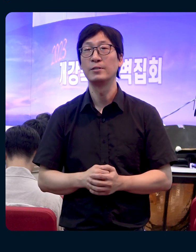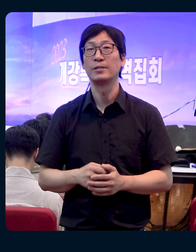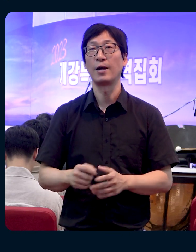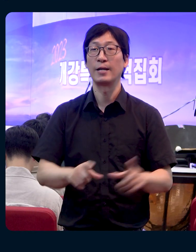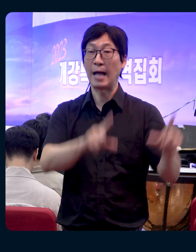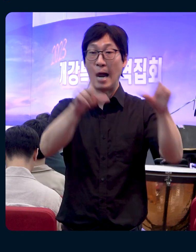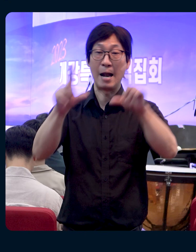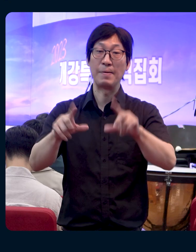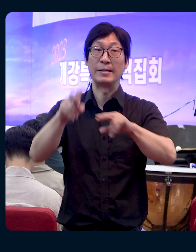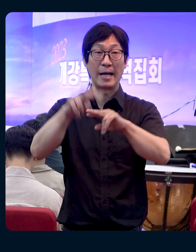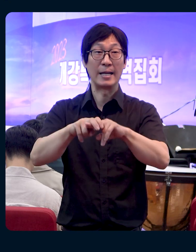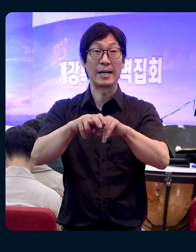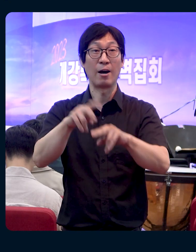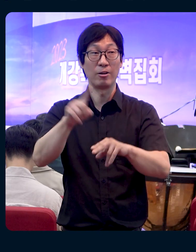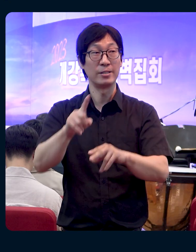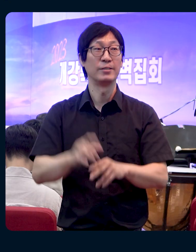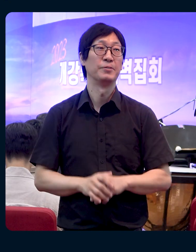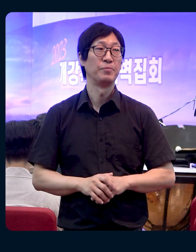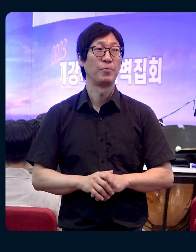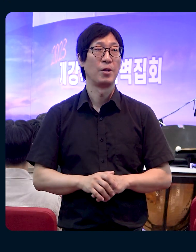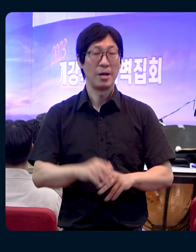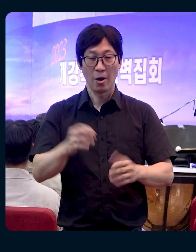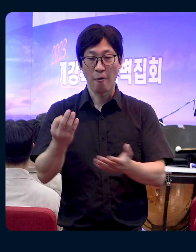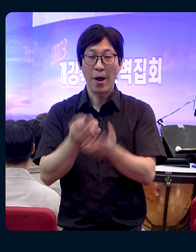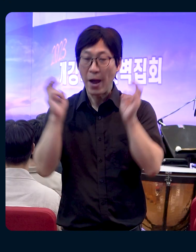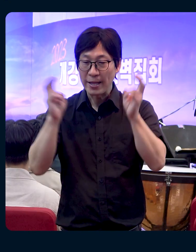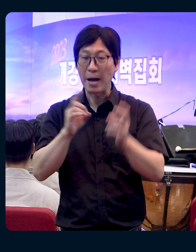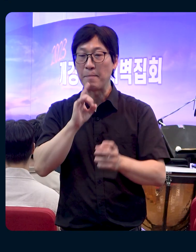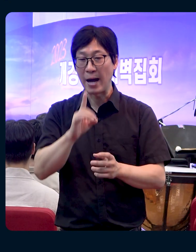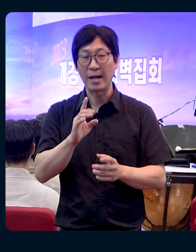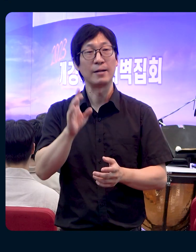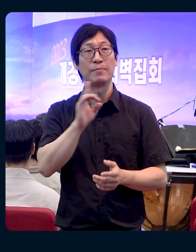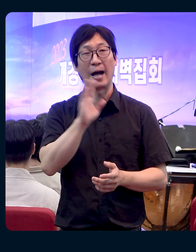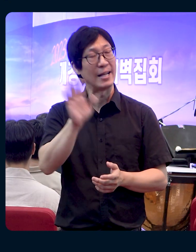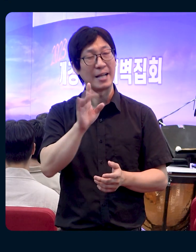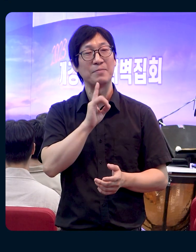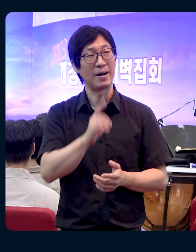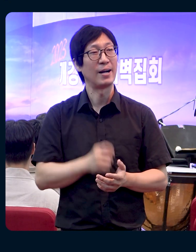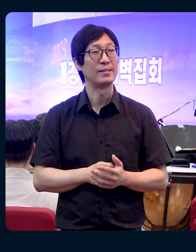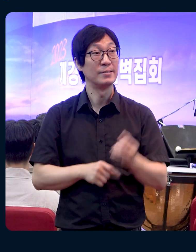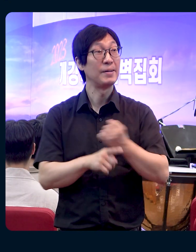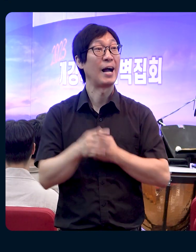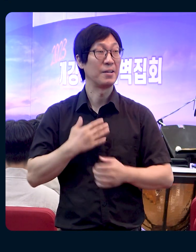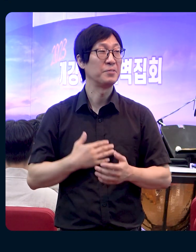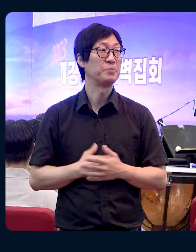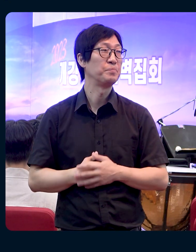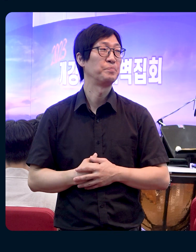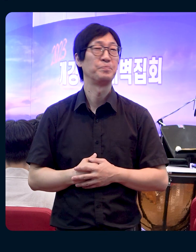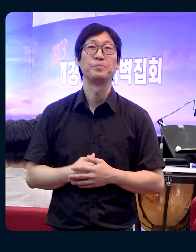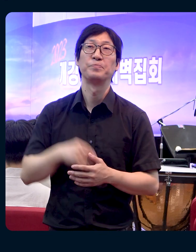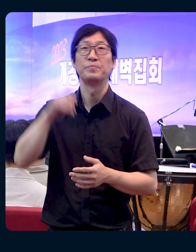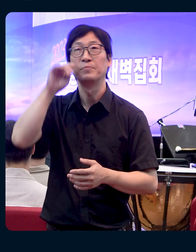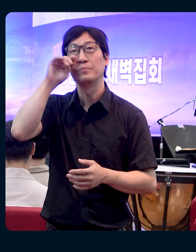바로 생업의 현장이다. 꼭 돈 버는 직장만을 말하는 것이 아니라는 거예요. 자, 그러면 어떻게 하는